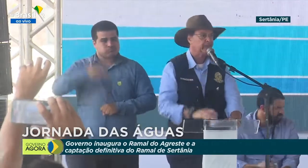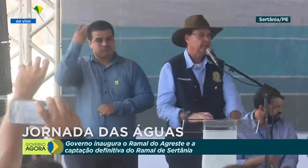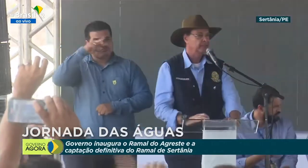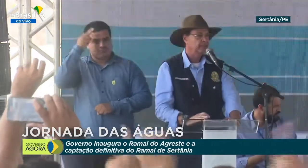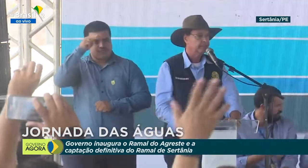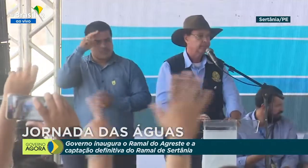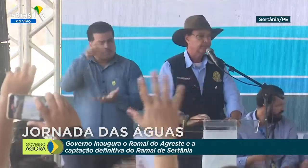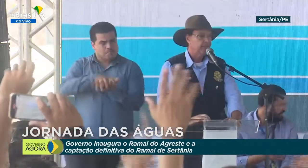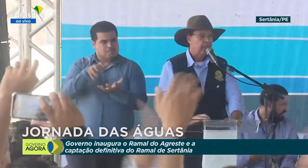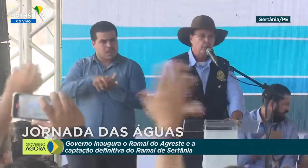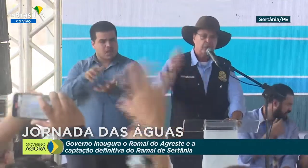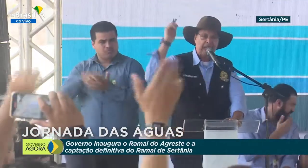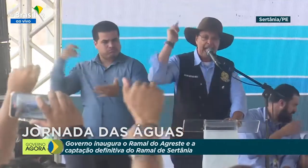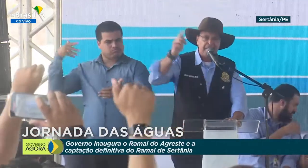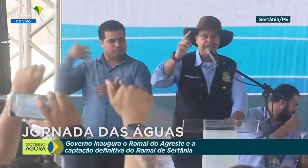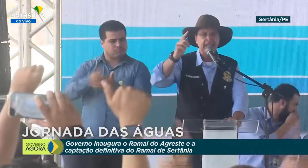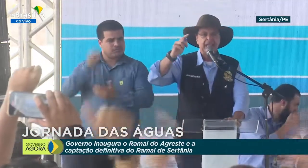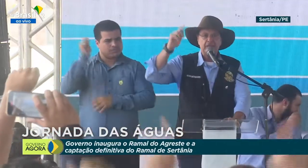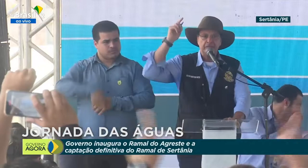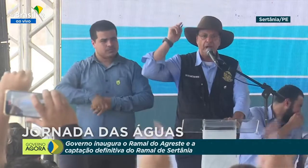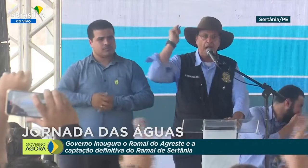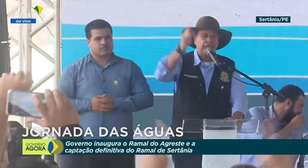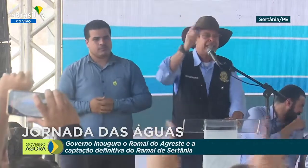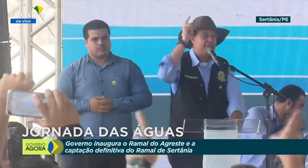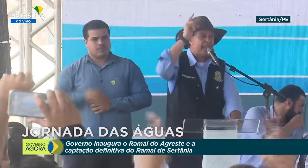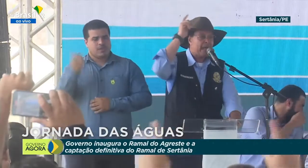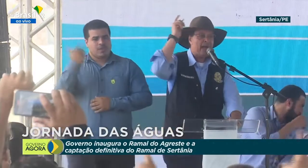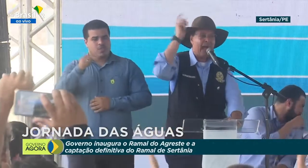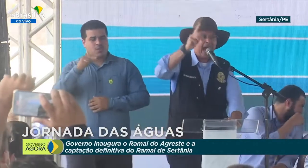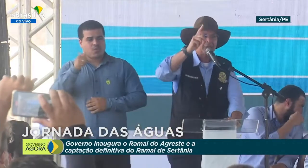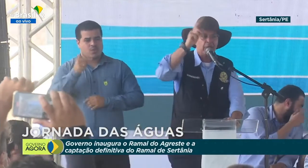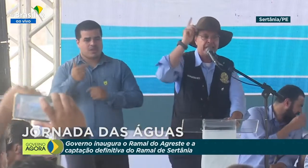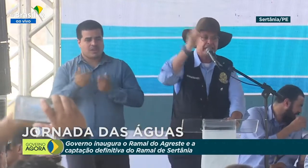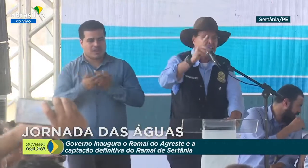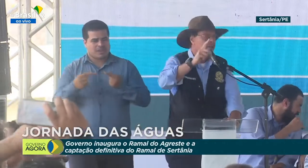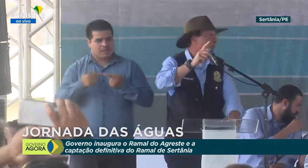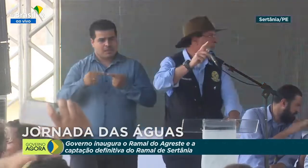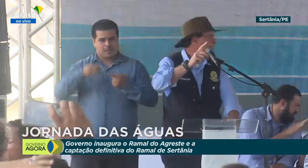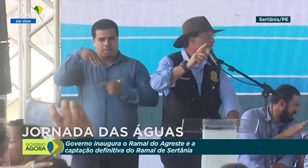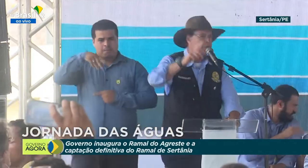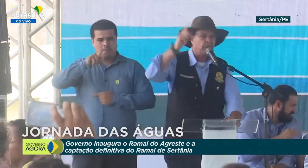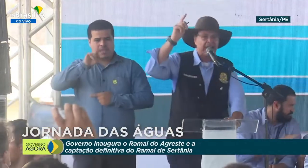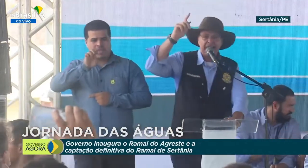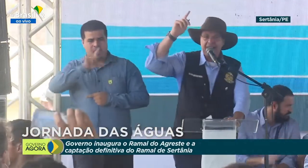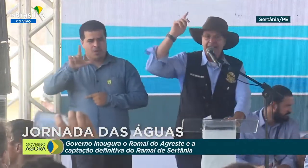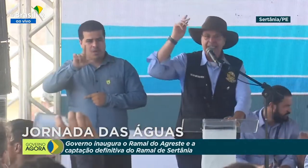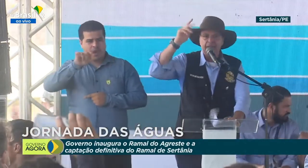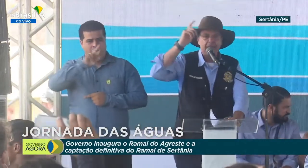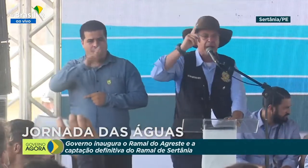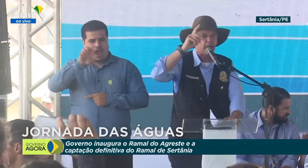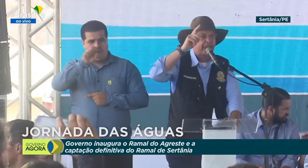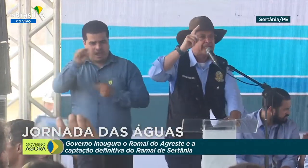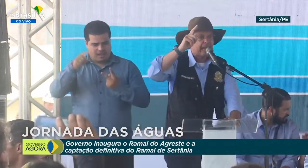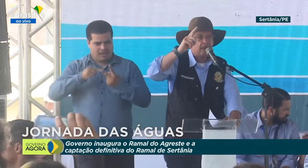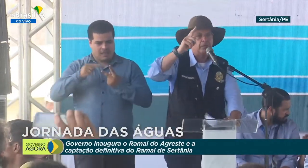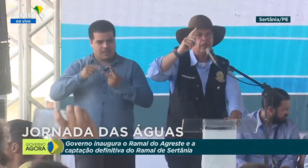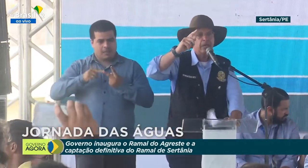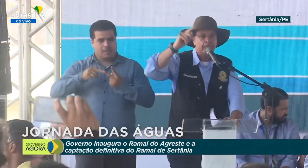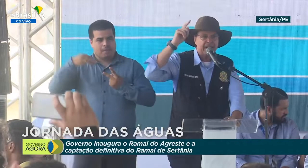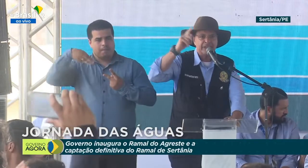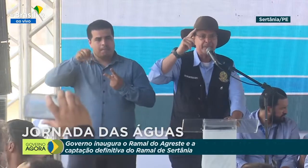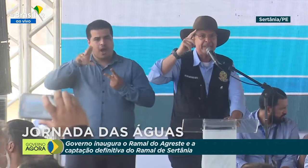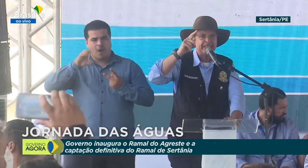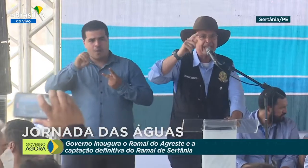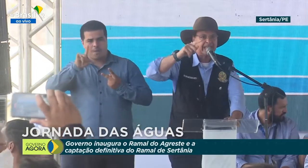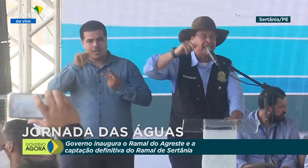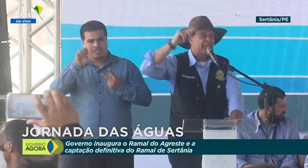hoje. Não teve volta de Miguel Arraes do exílio, não teve eleição de Marco Maciel